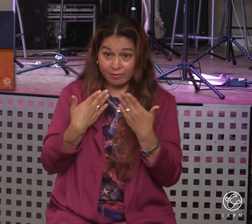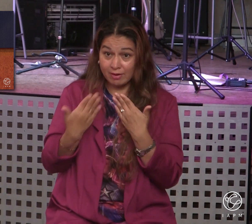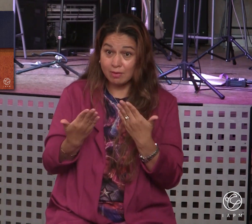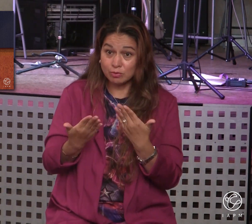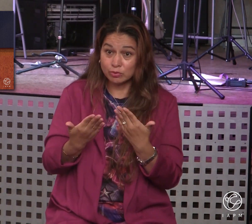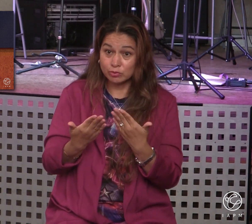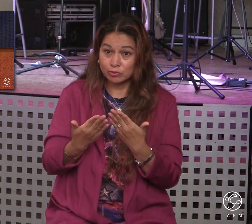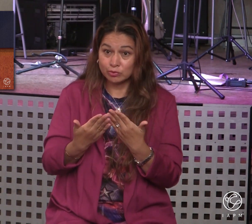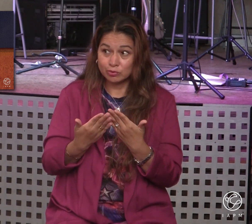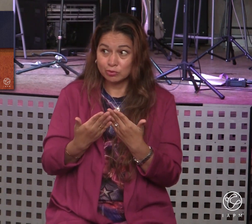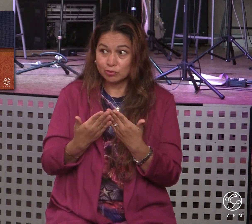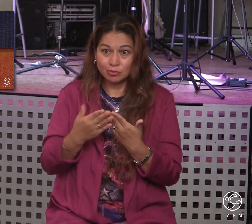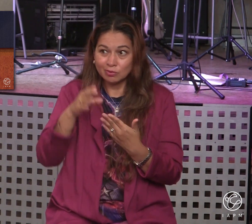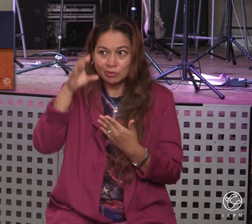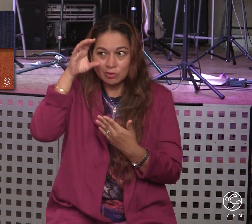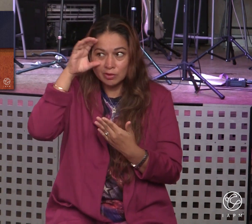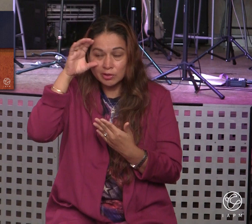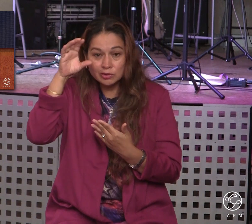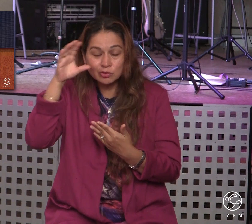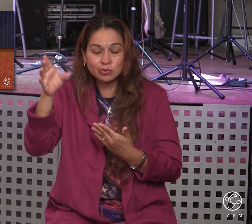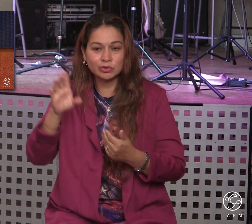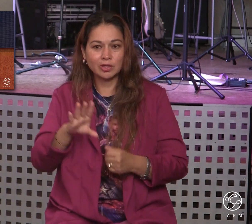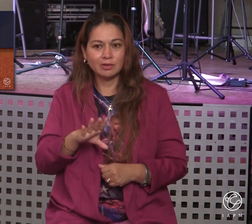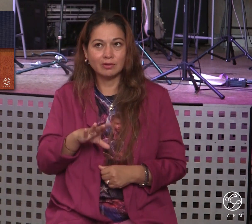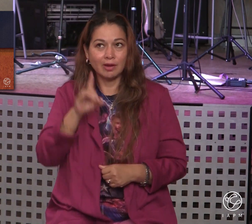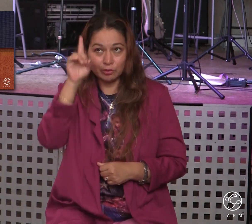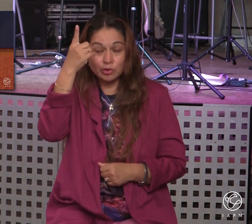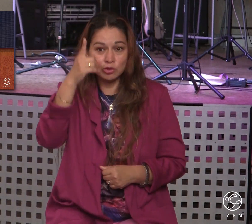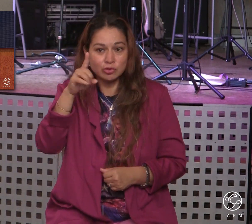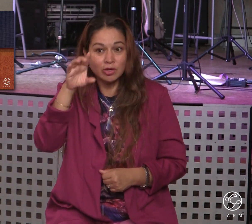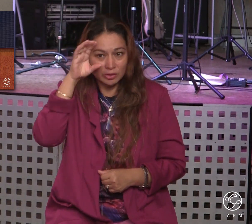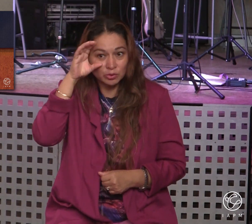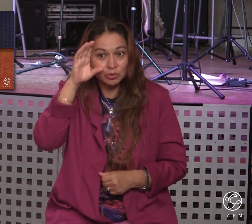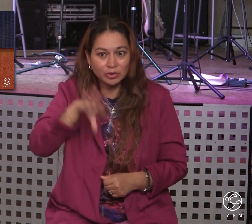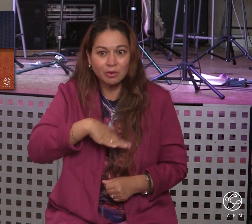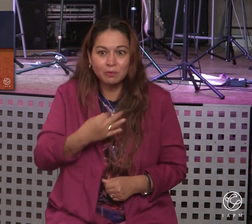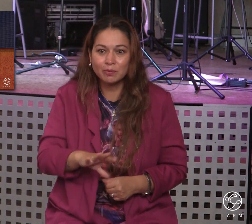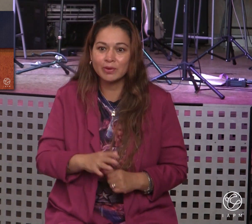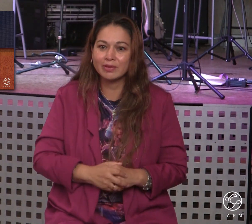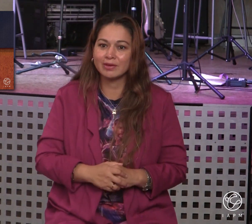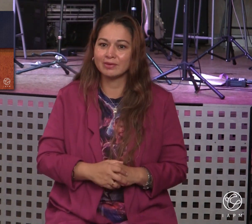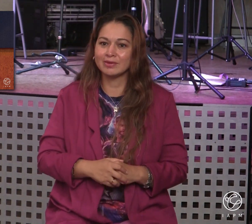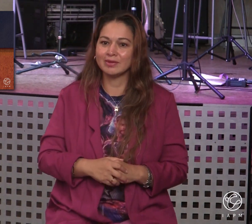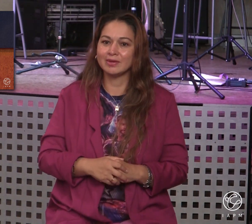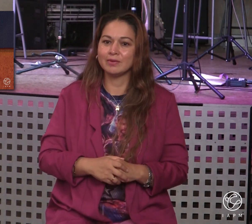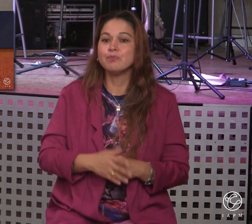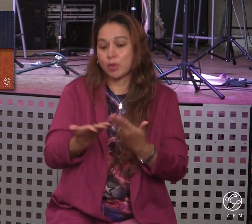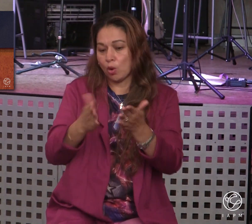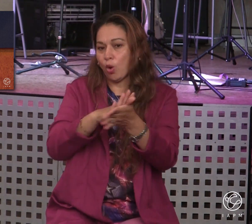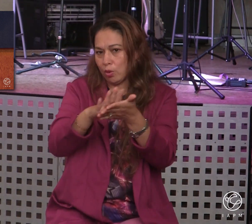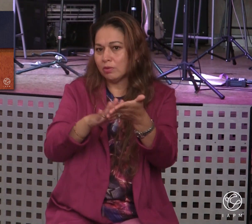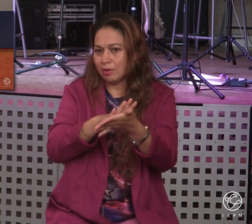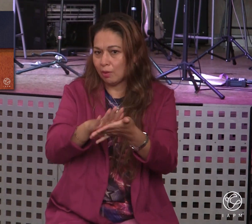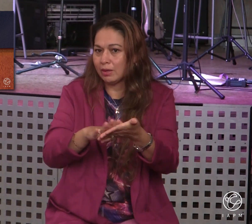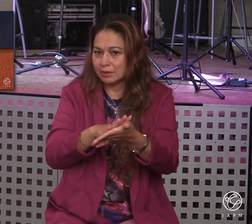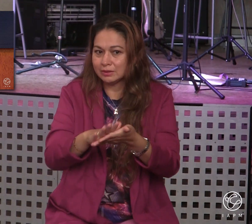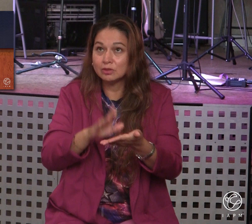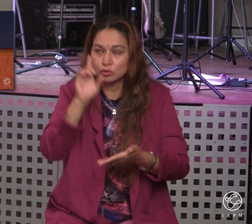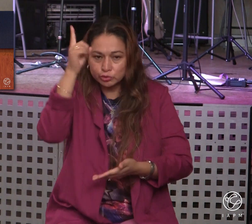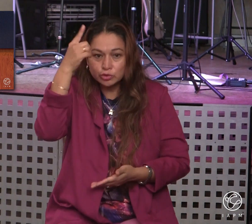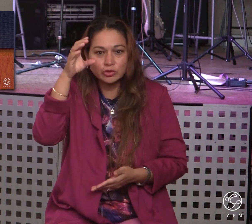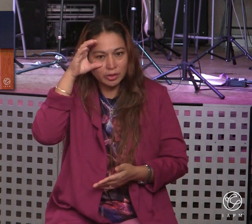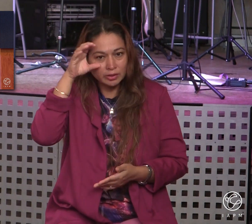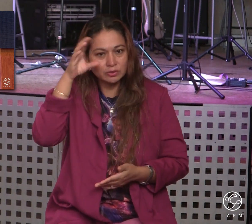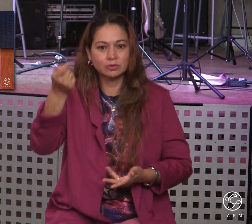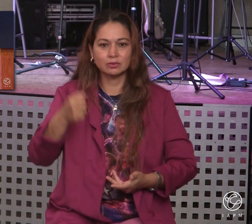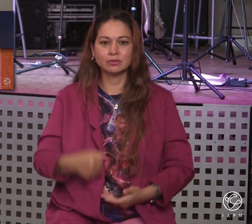Es más, todo lo que tú y yo pensamos se escucha también. Nosotros no le prestamos atención a veces a